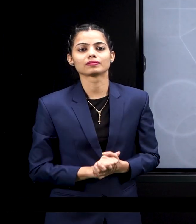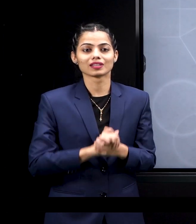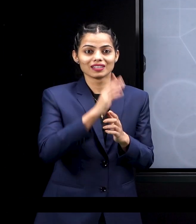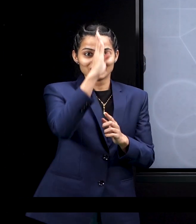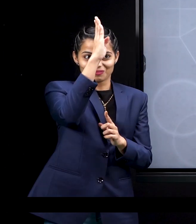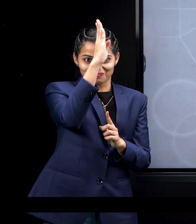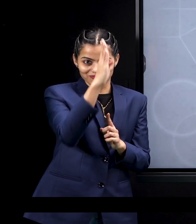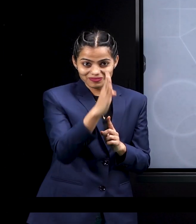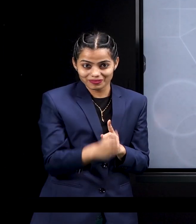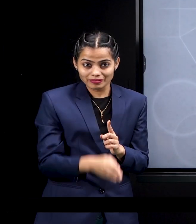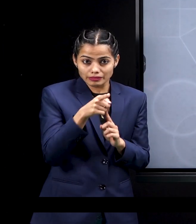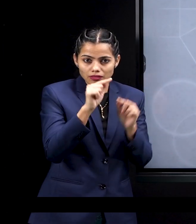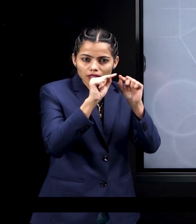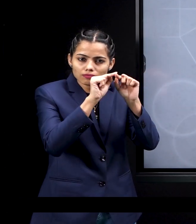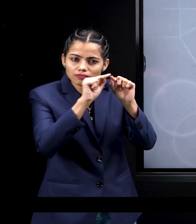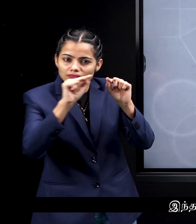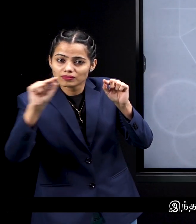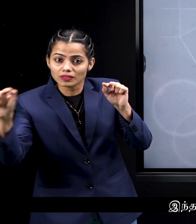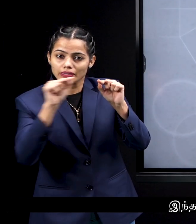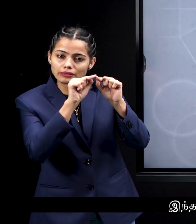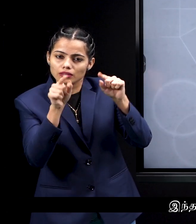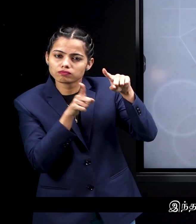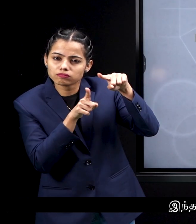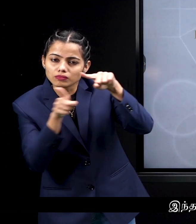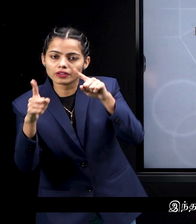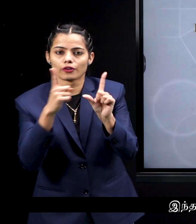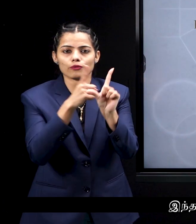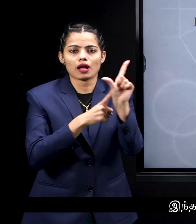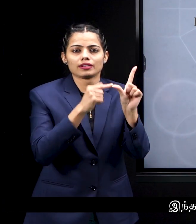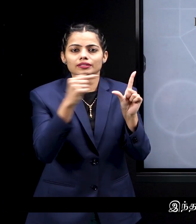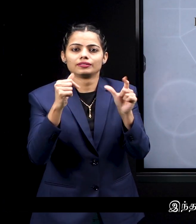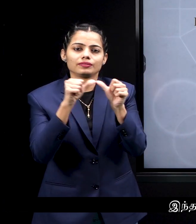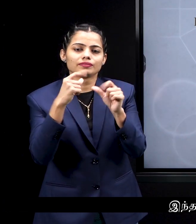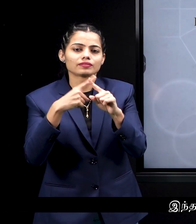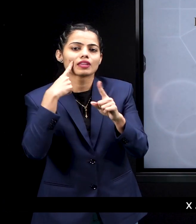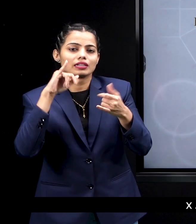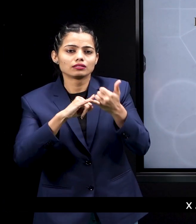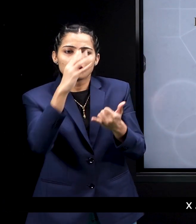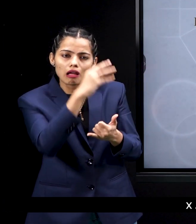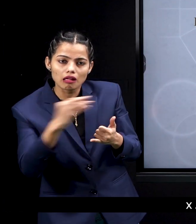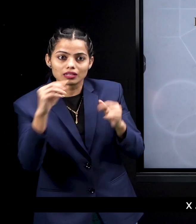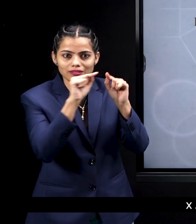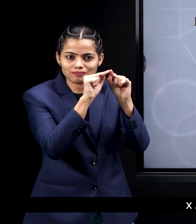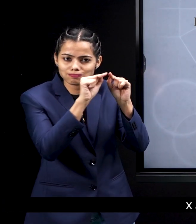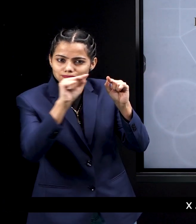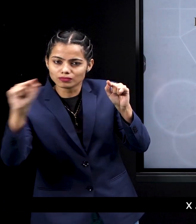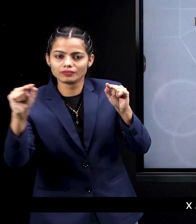செங்குத்து கோடு. இந்த கோடுகள் Y அச்சுக்கு இணையாகவும் X அச்சுக்கு செங்குத்தாகவும்